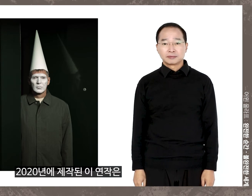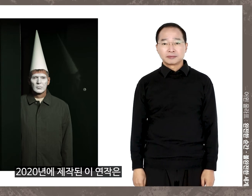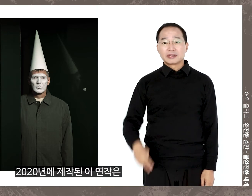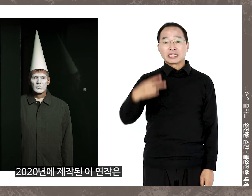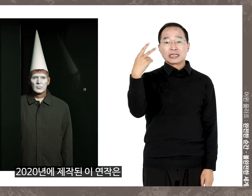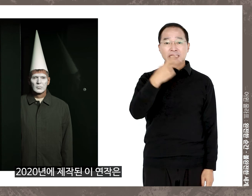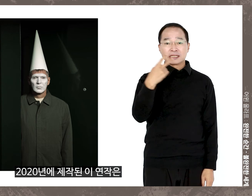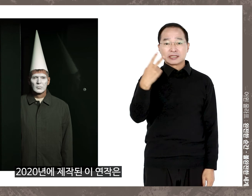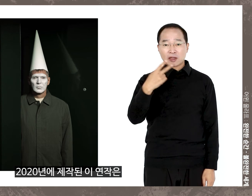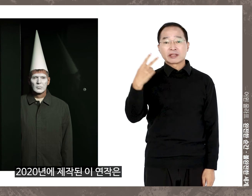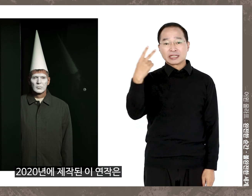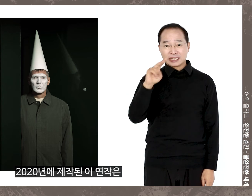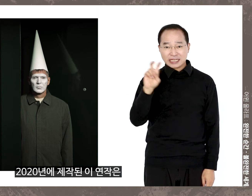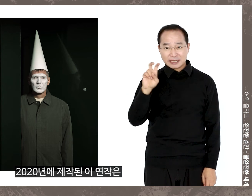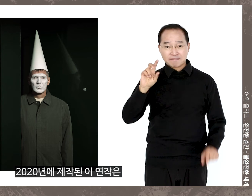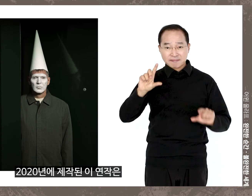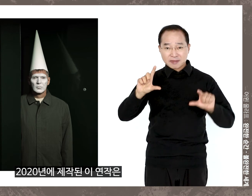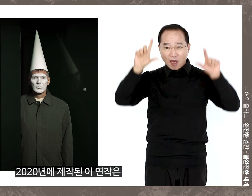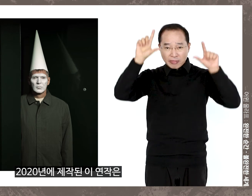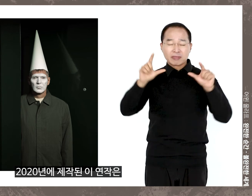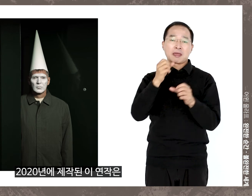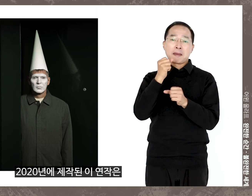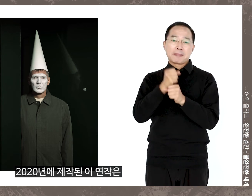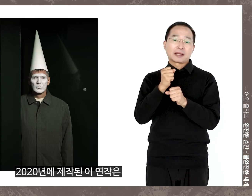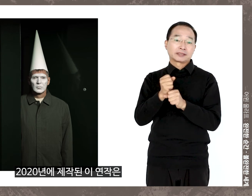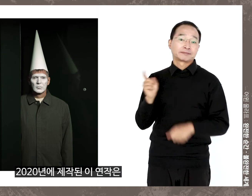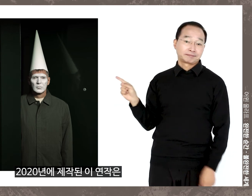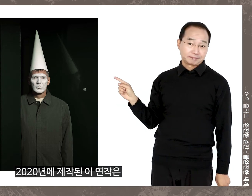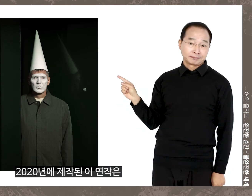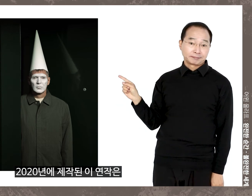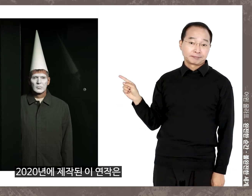2020년에 제작된 이 연작은